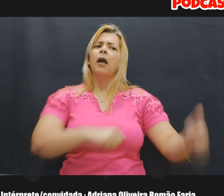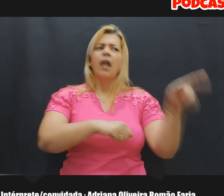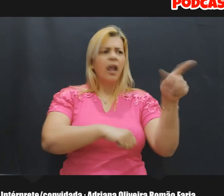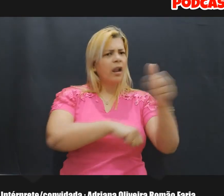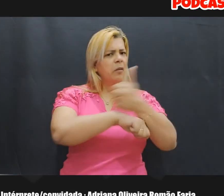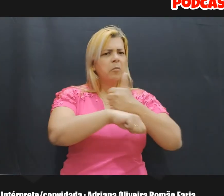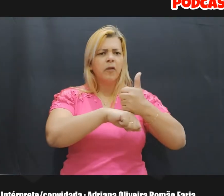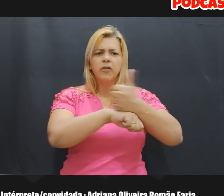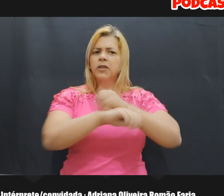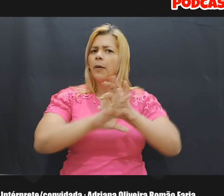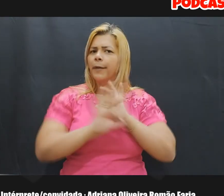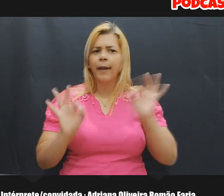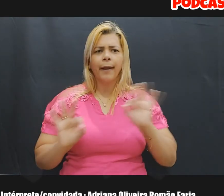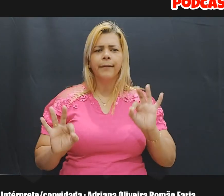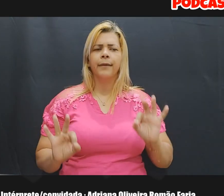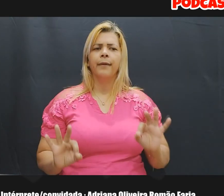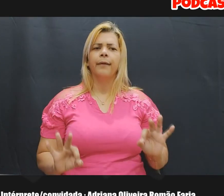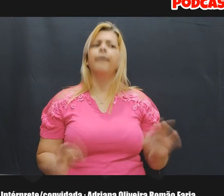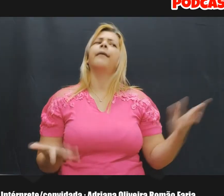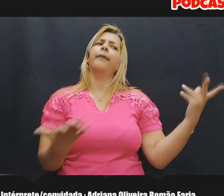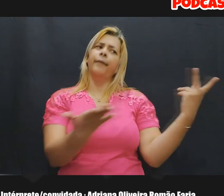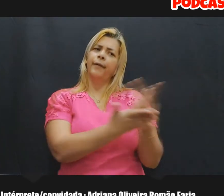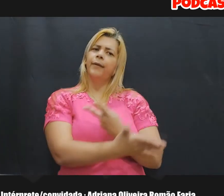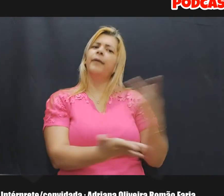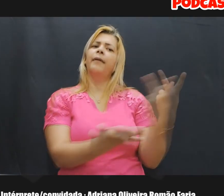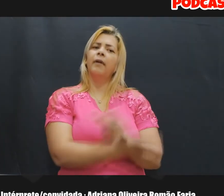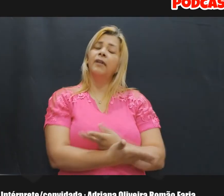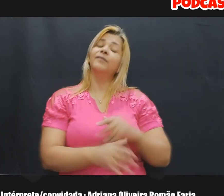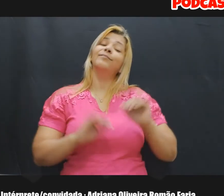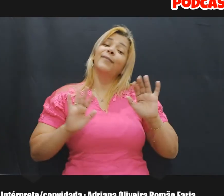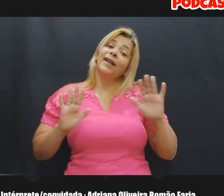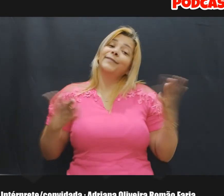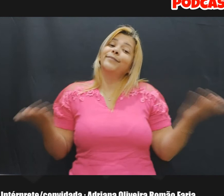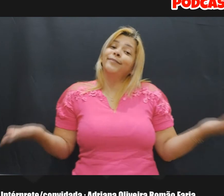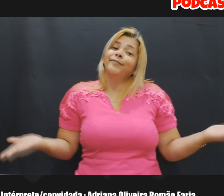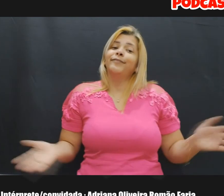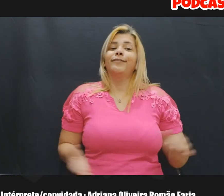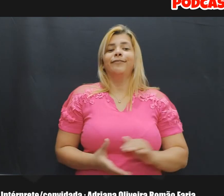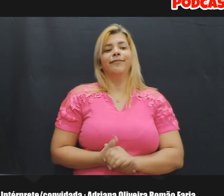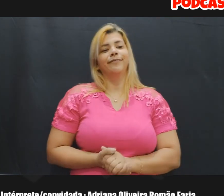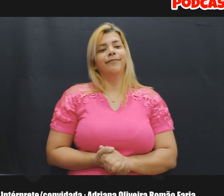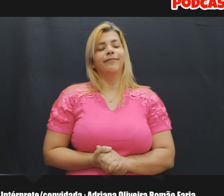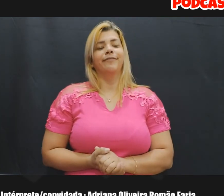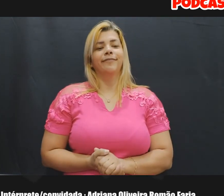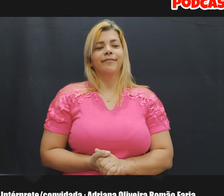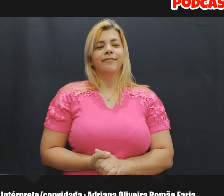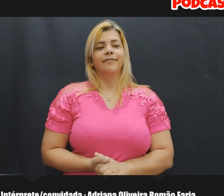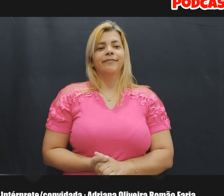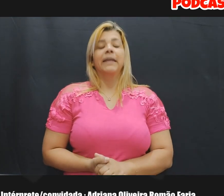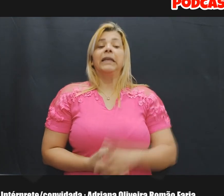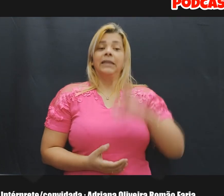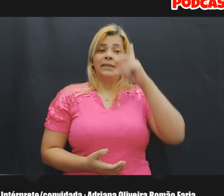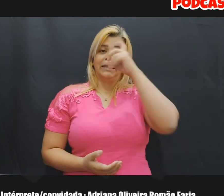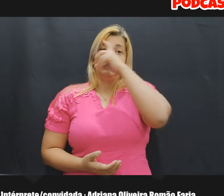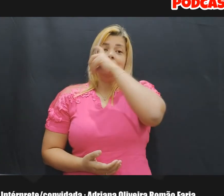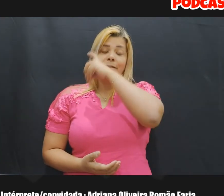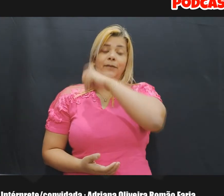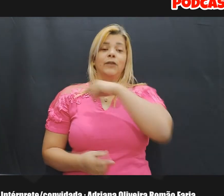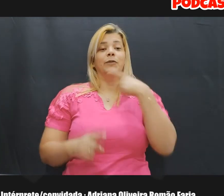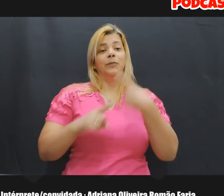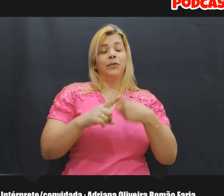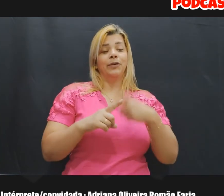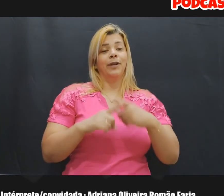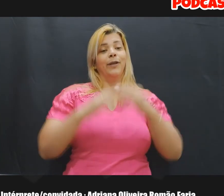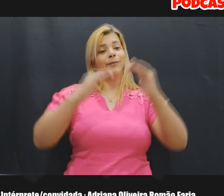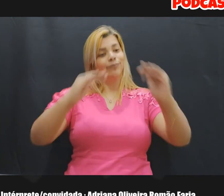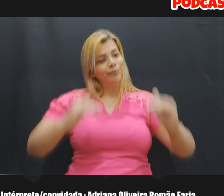É imperdoável, né? Mas, infelizmente, falta sim. Entendi. É uma pena, porque apesar do